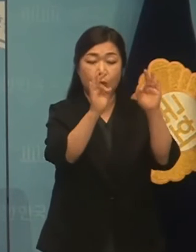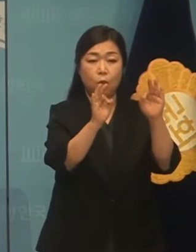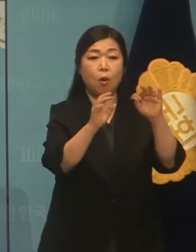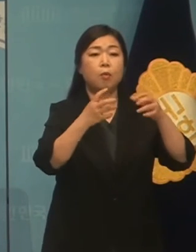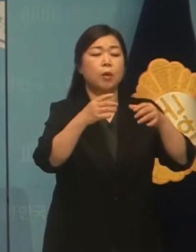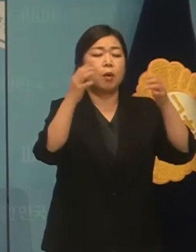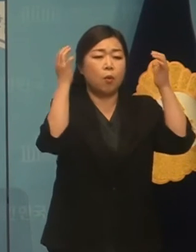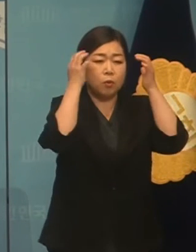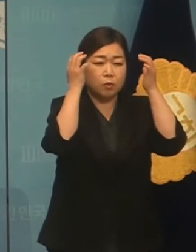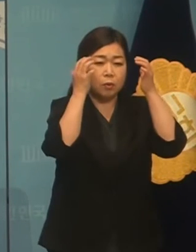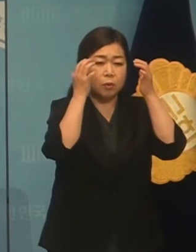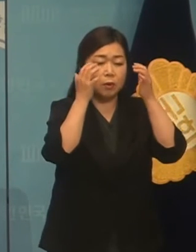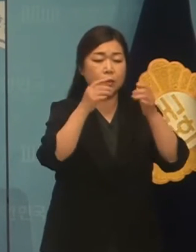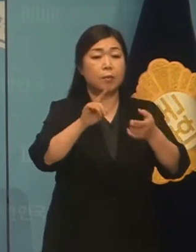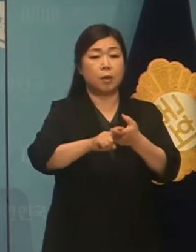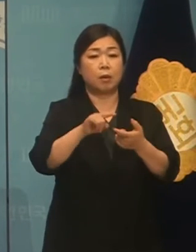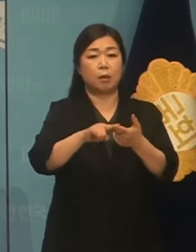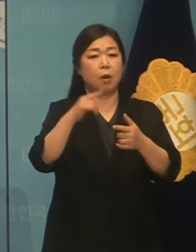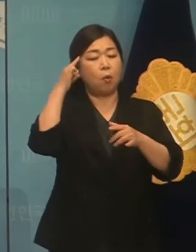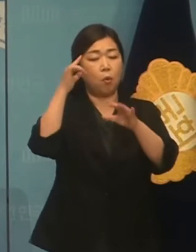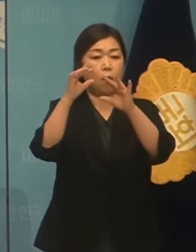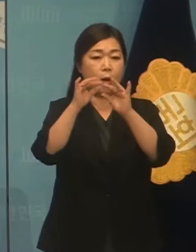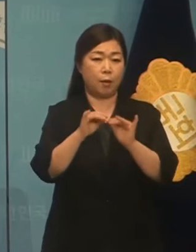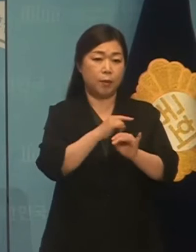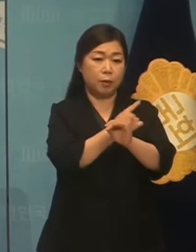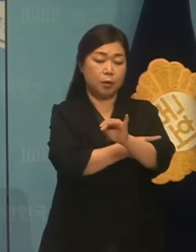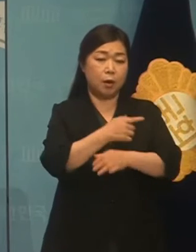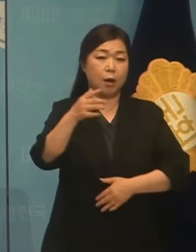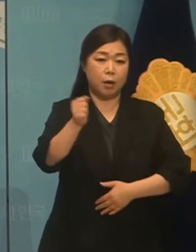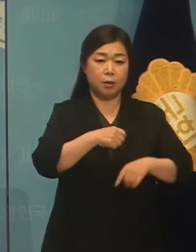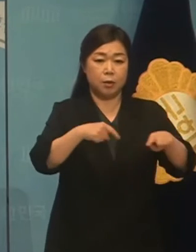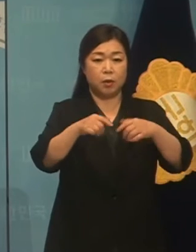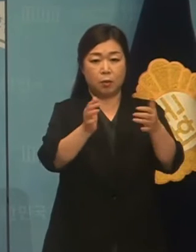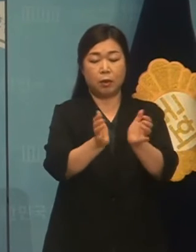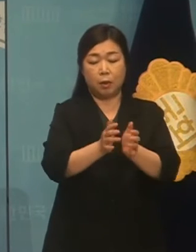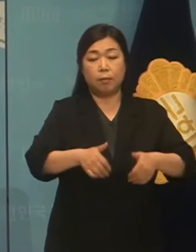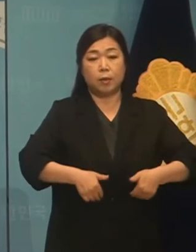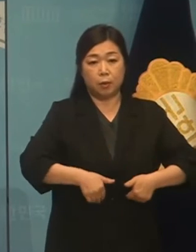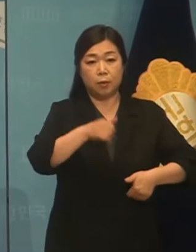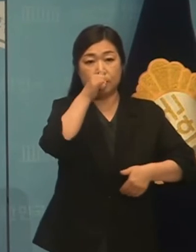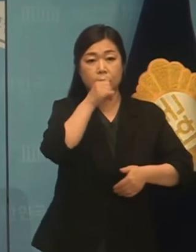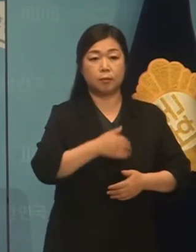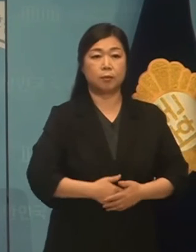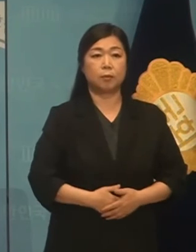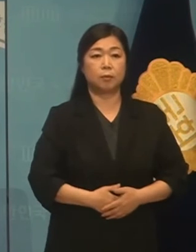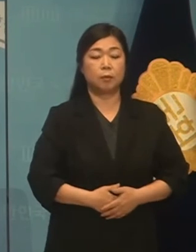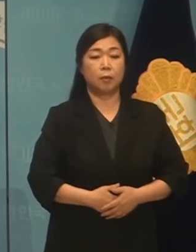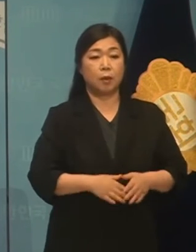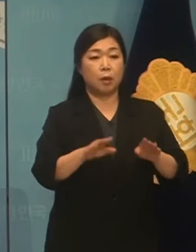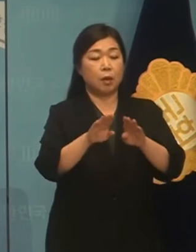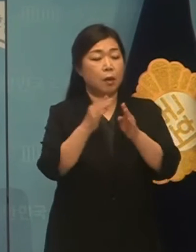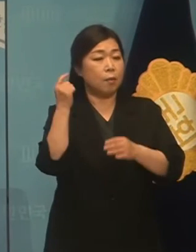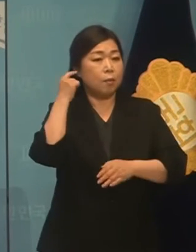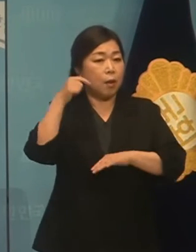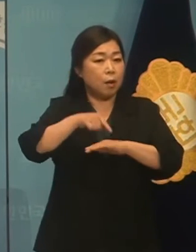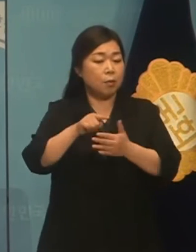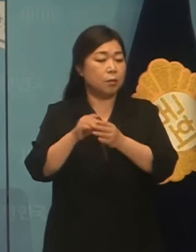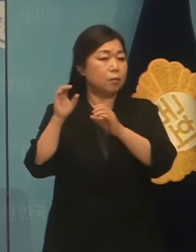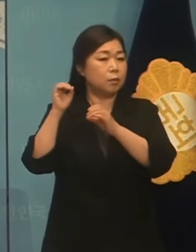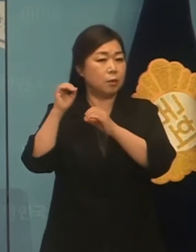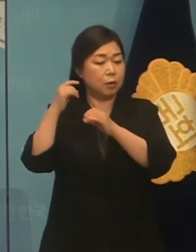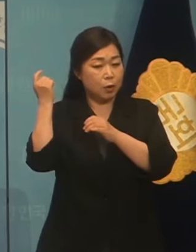국민의 고충과 꿈에 대해서 공감 능력을 갖는 정당이 되어야 합니다. 열린 귀, 낮은